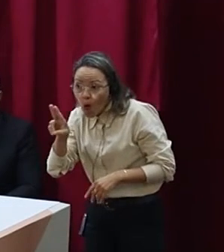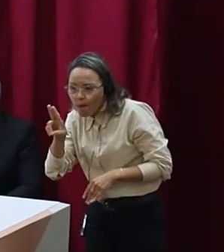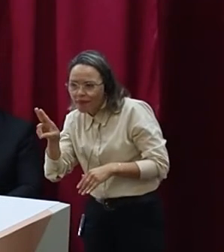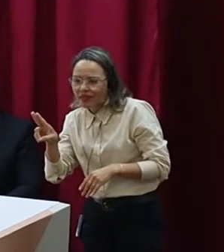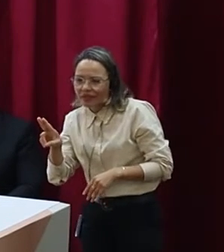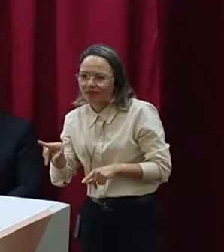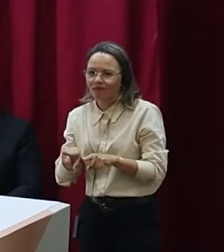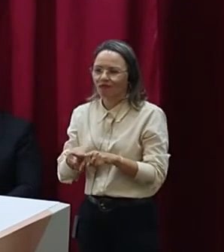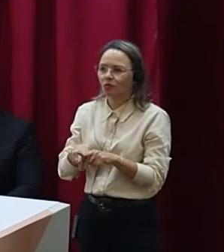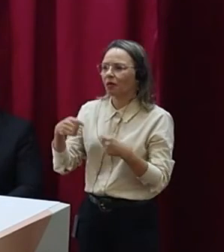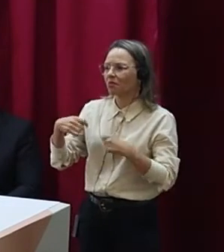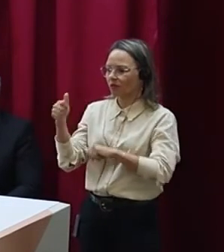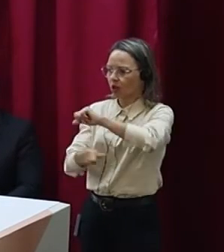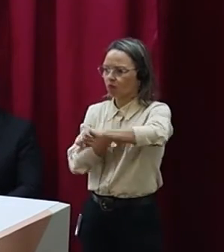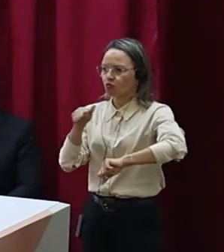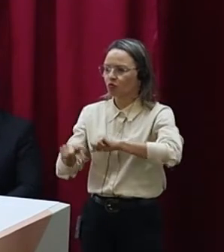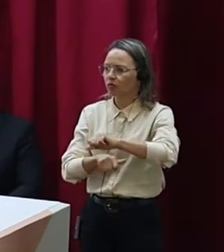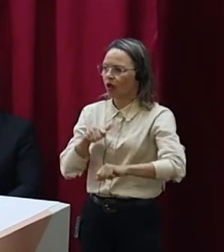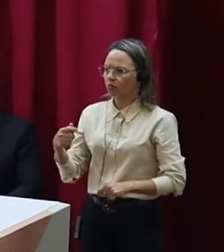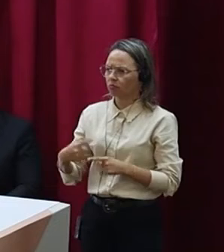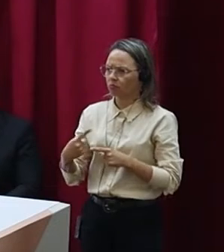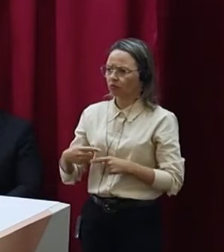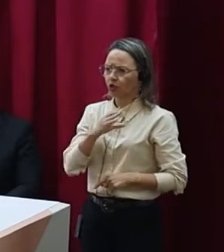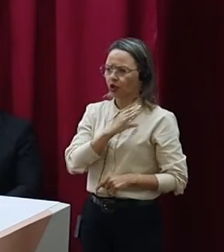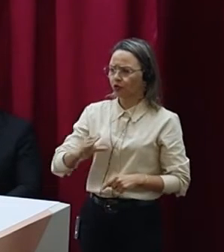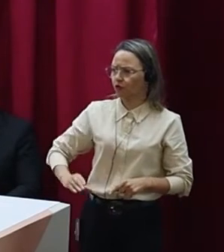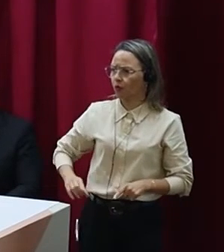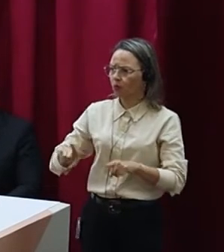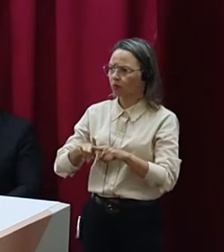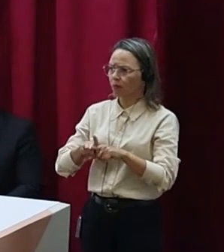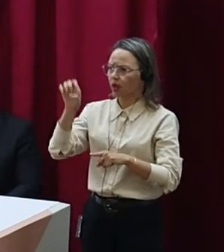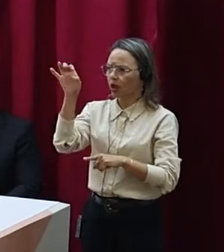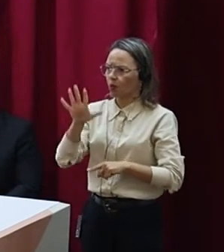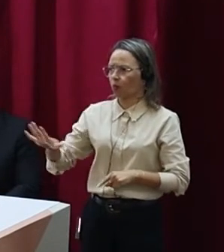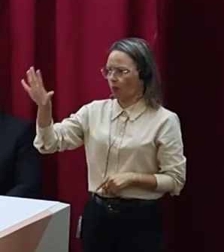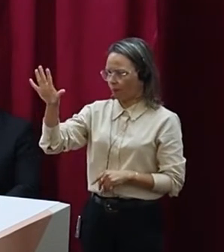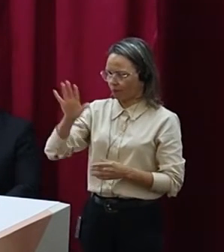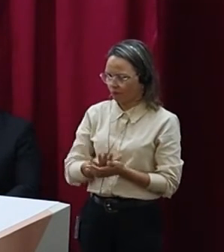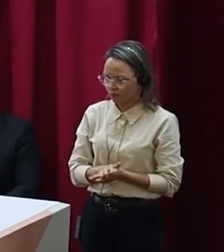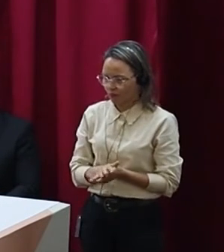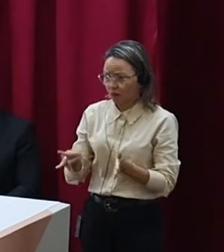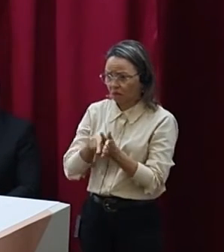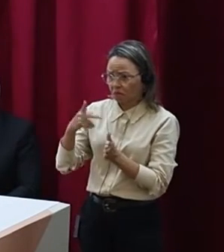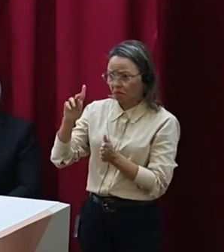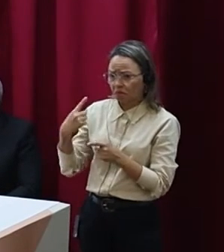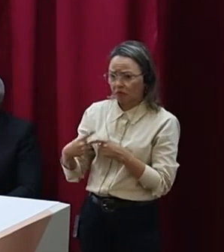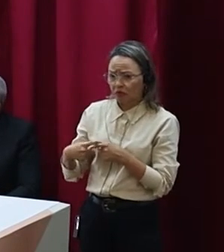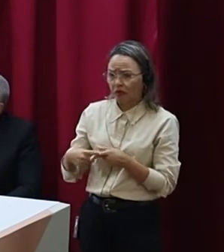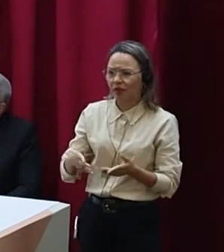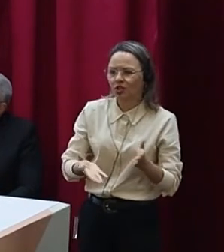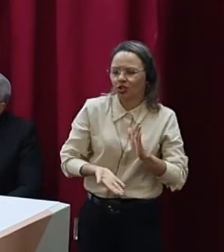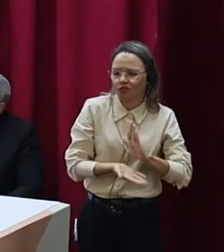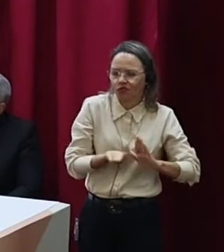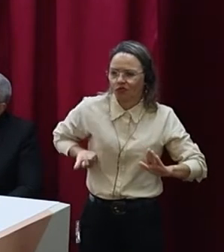cambiados por nombres cristianos, europeos, y se les quitó a los indígenas sus tierras. Durante la guerra